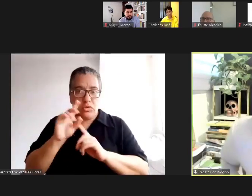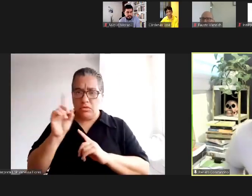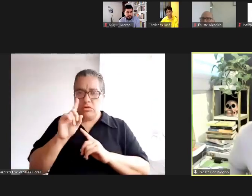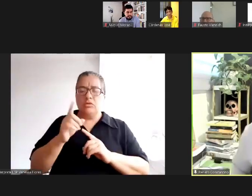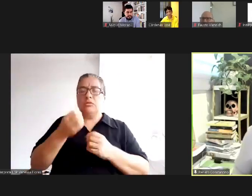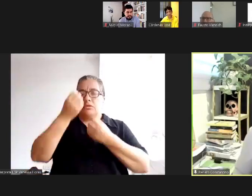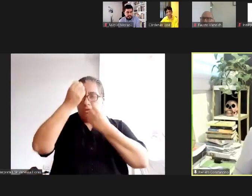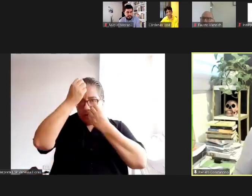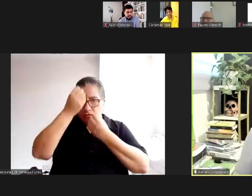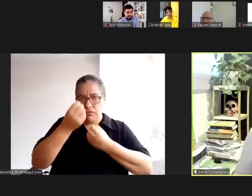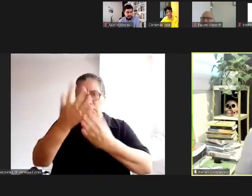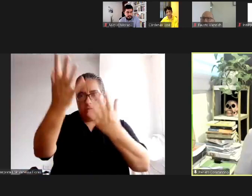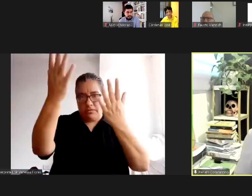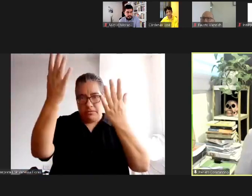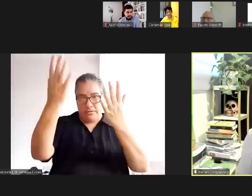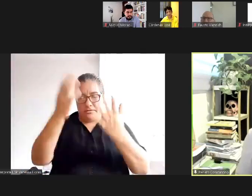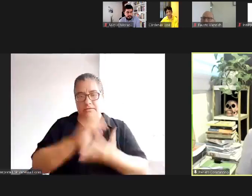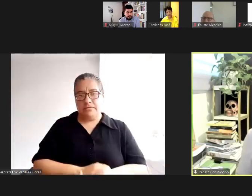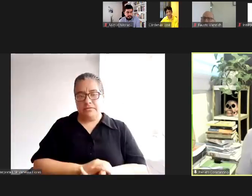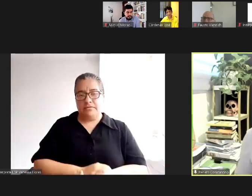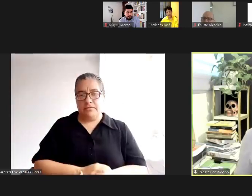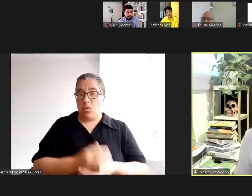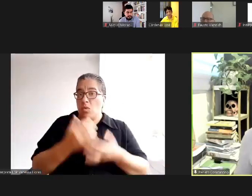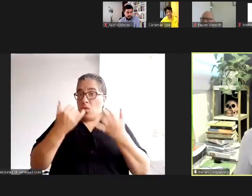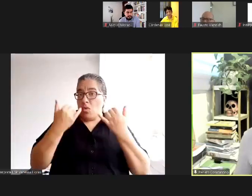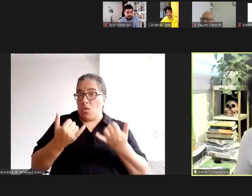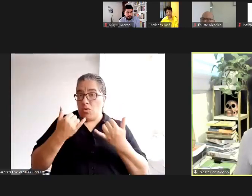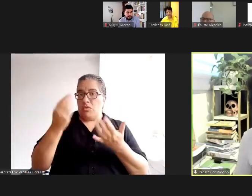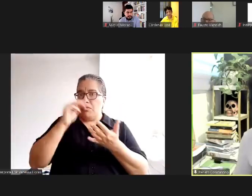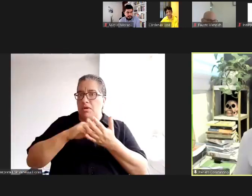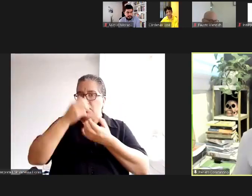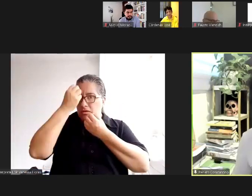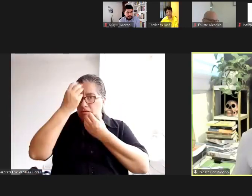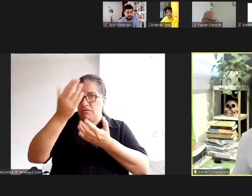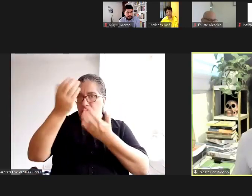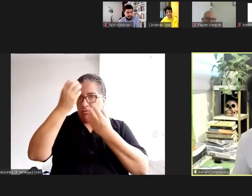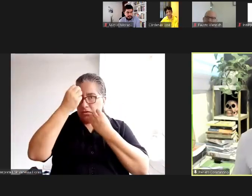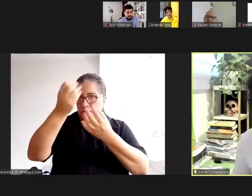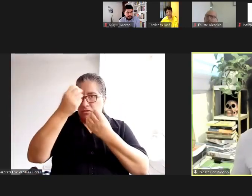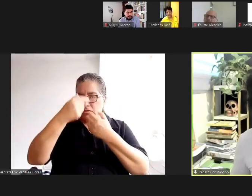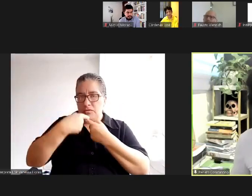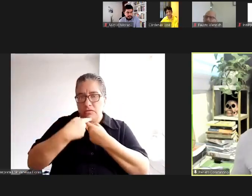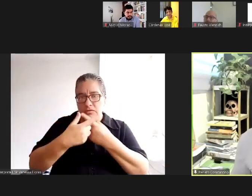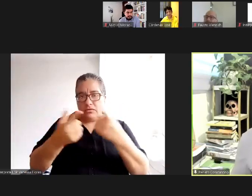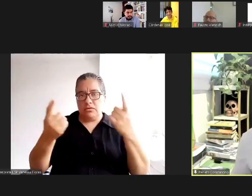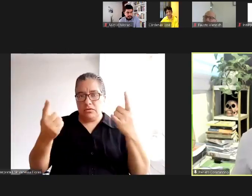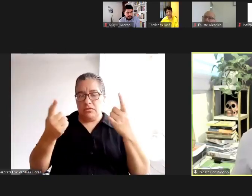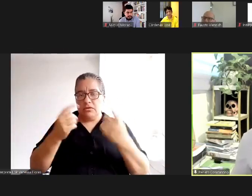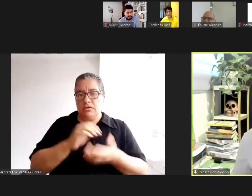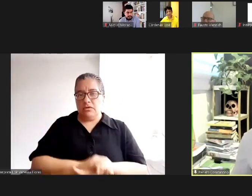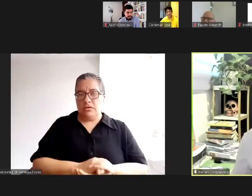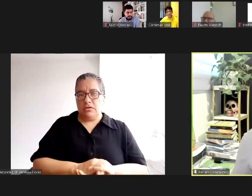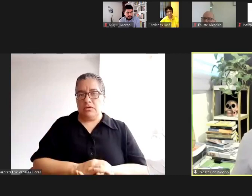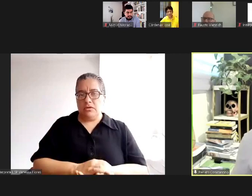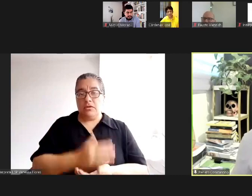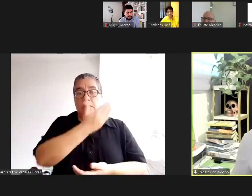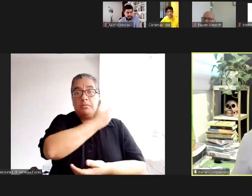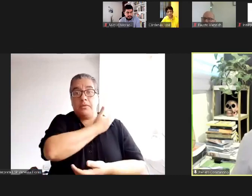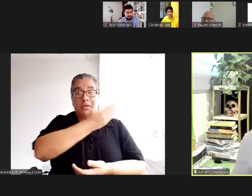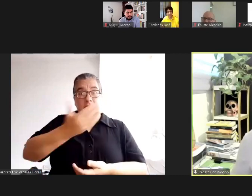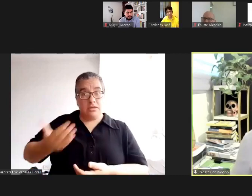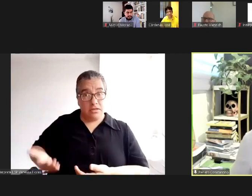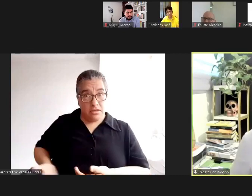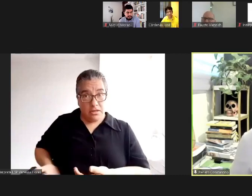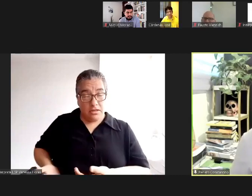que el hecho de que hoy por hoy la información, por ejemplo, que se difunde desde el gobierno, es tan